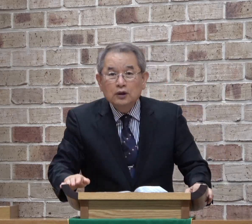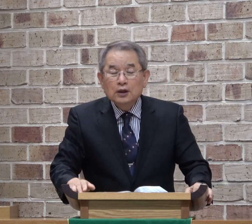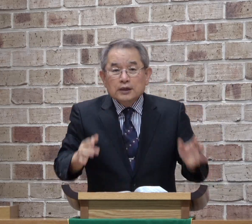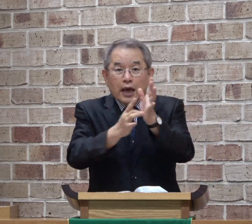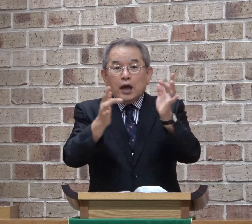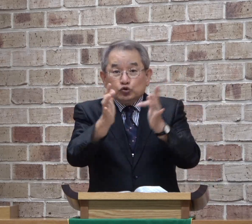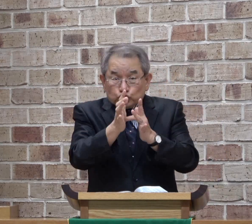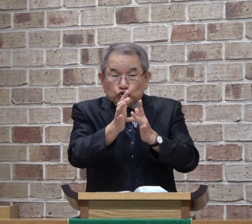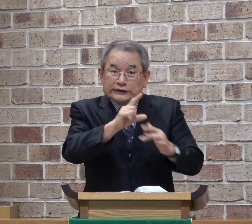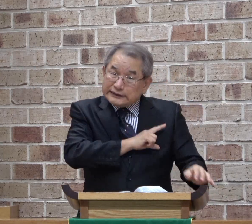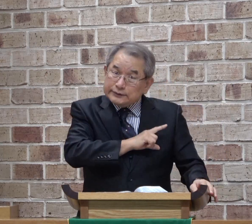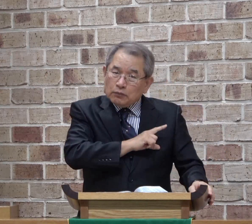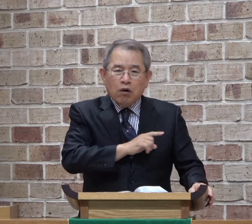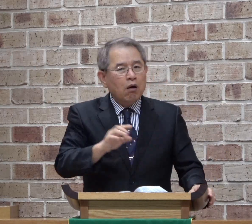떠나갑니다.